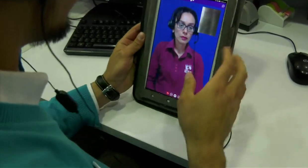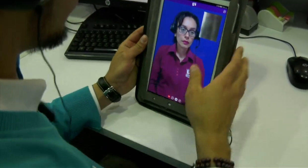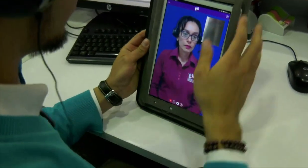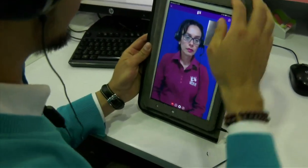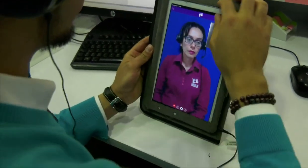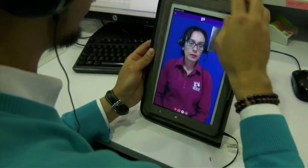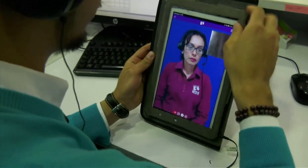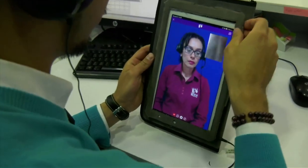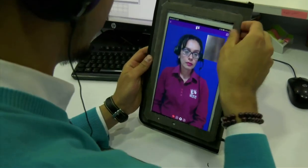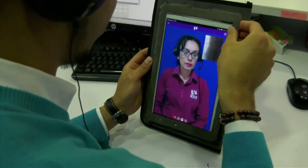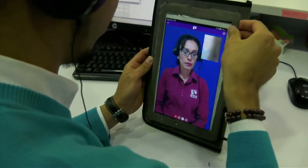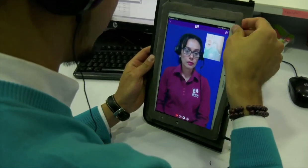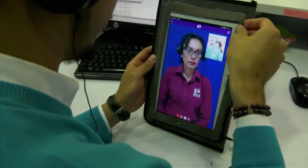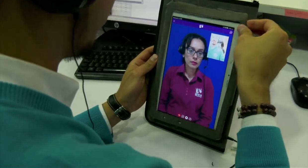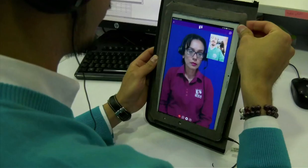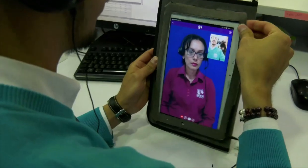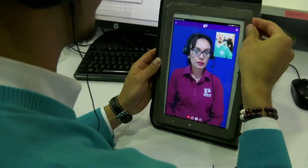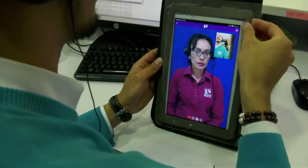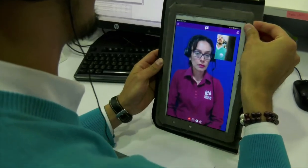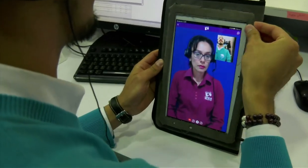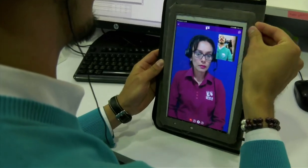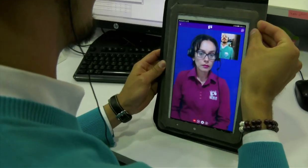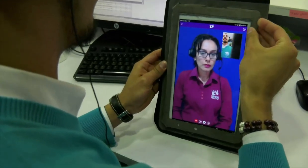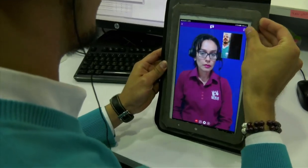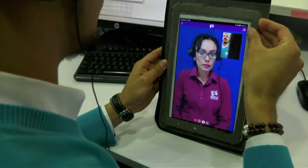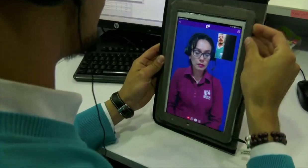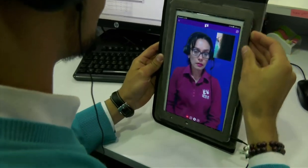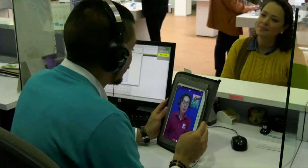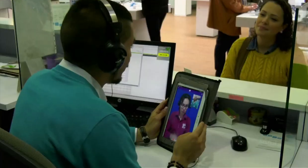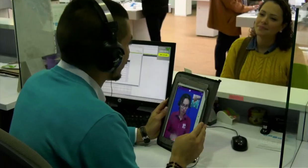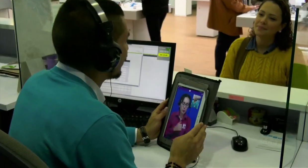con un intérprete de señas y ahí pueden hacer la interpretación.